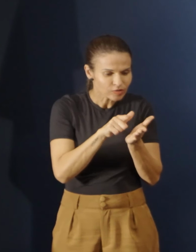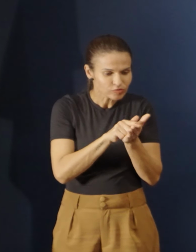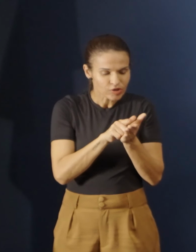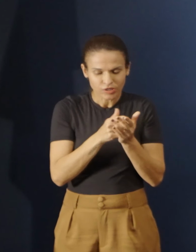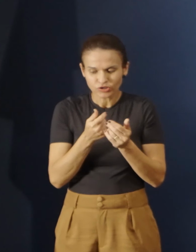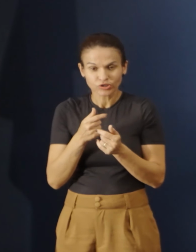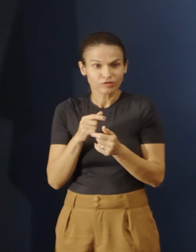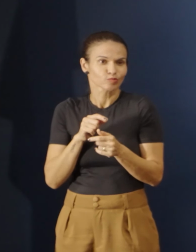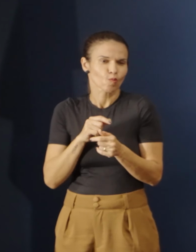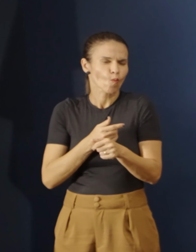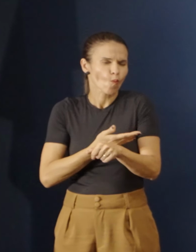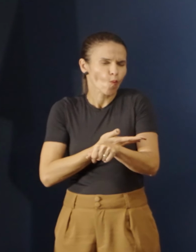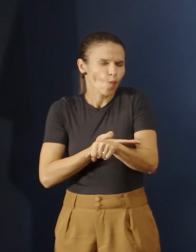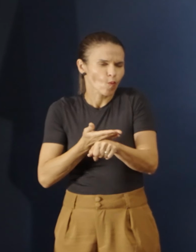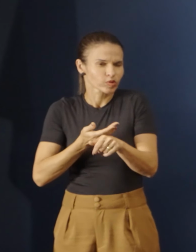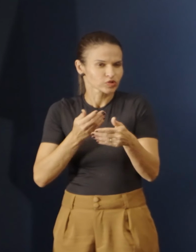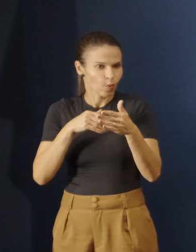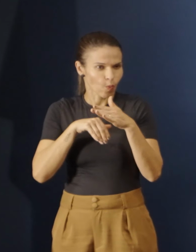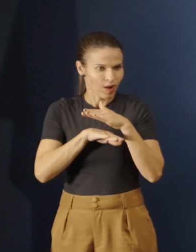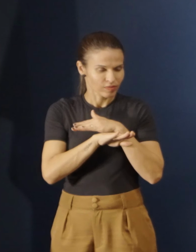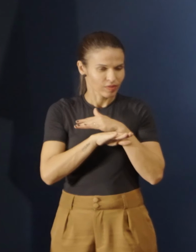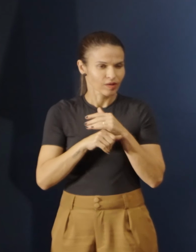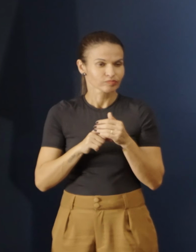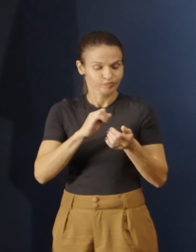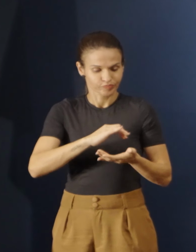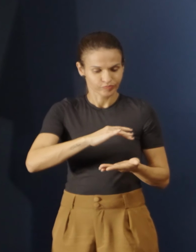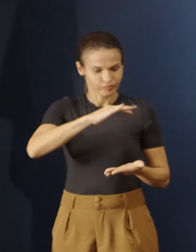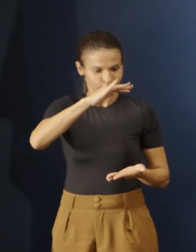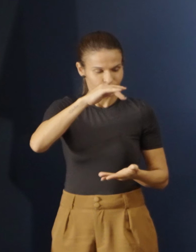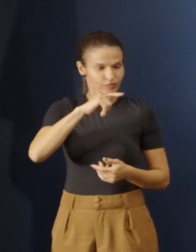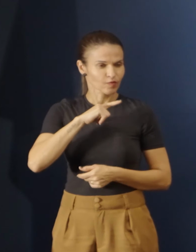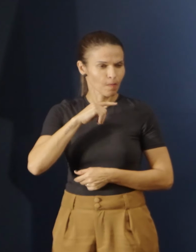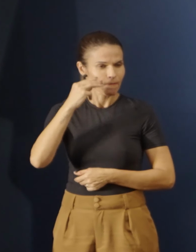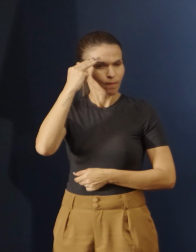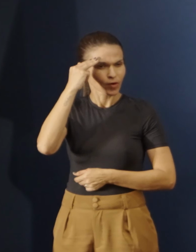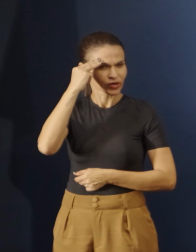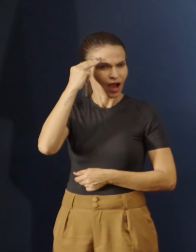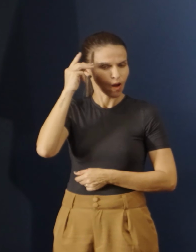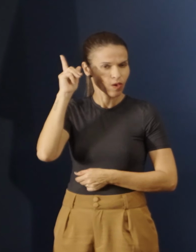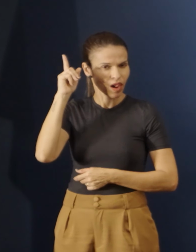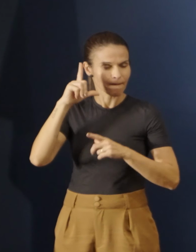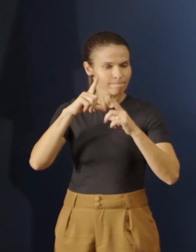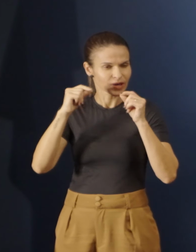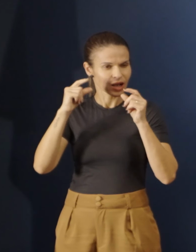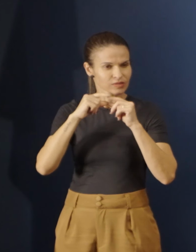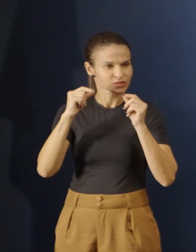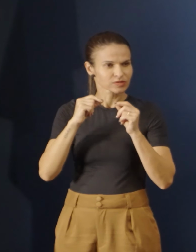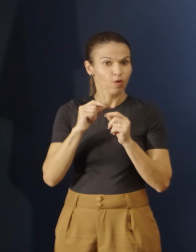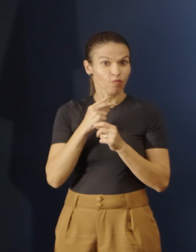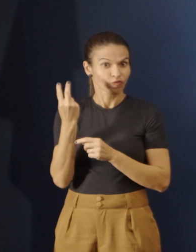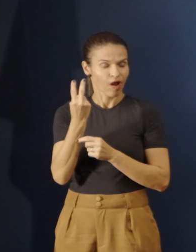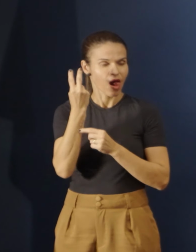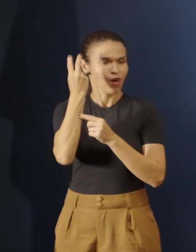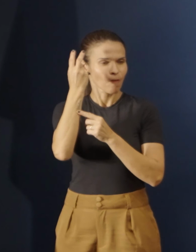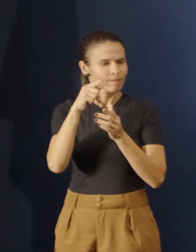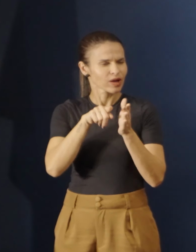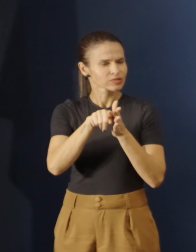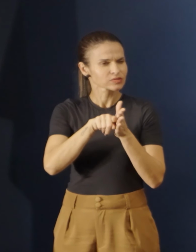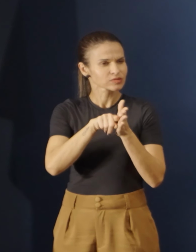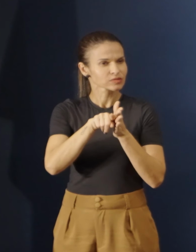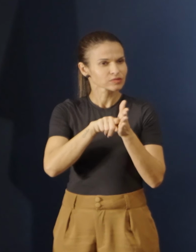dele, ele tinha mania de guardar. Então, o arquivo dele, que fica no memorial Renato Russo, lá em Brasília, é de uma riqueza muito grande para se pesquisar um